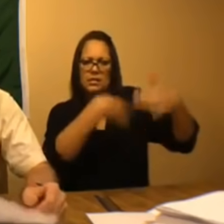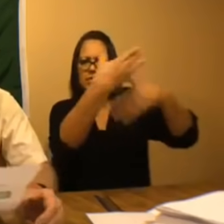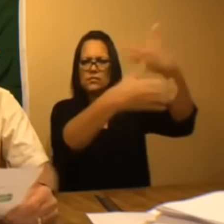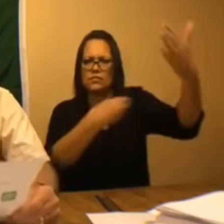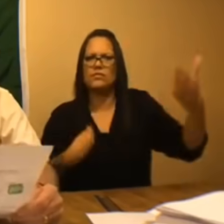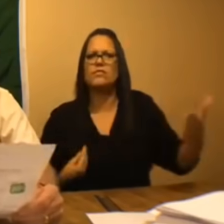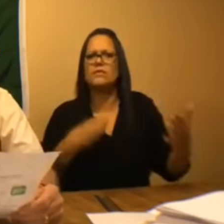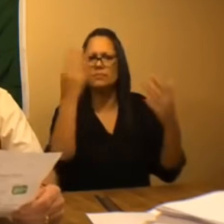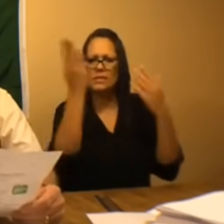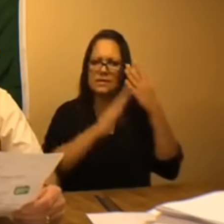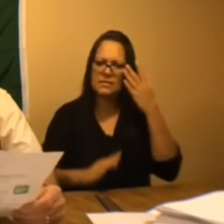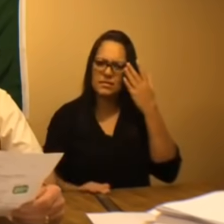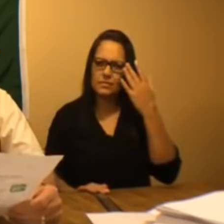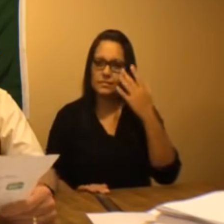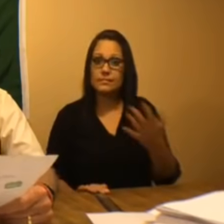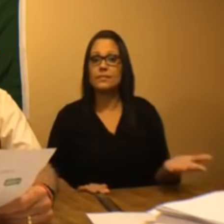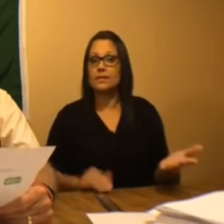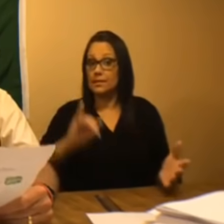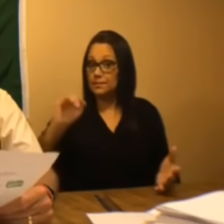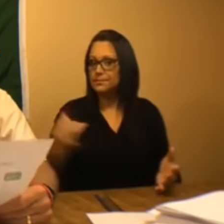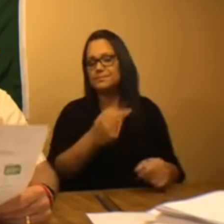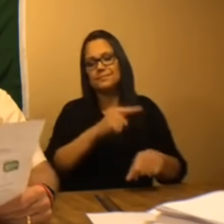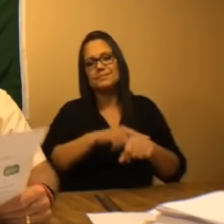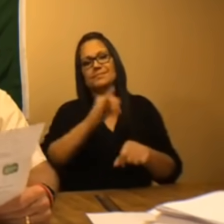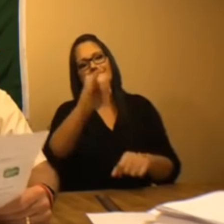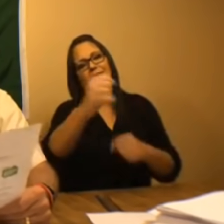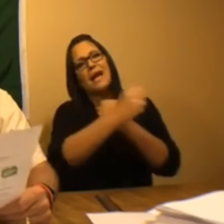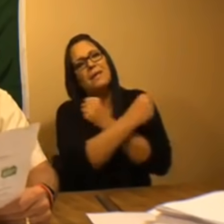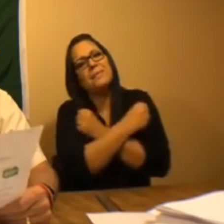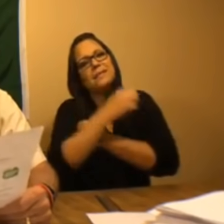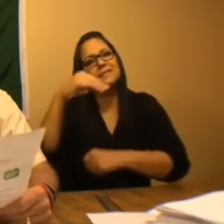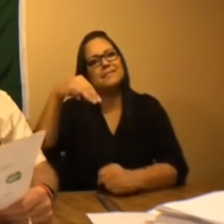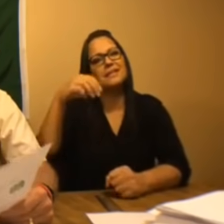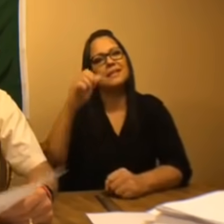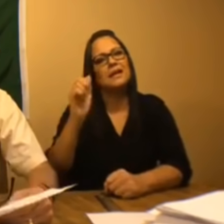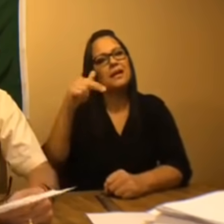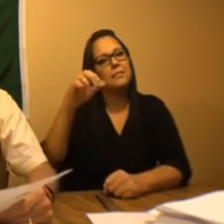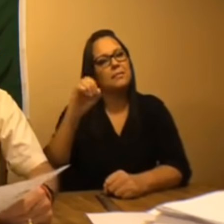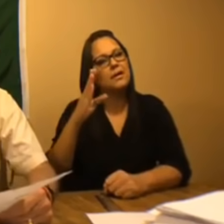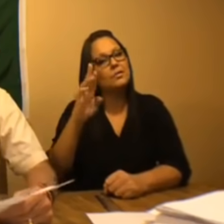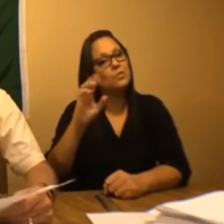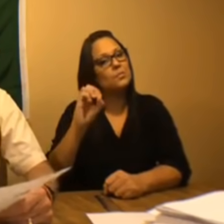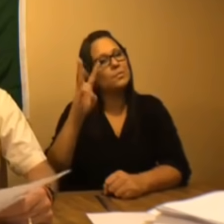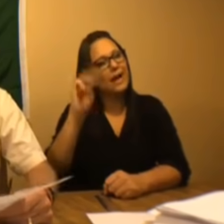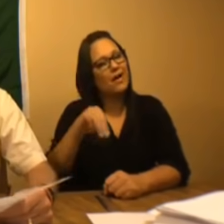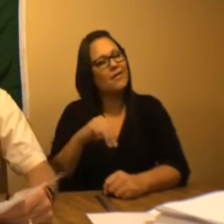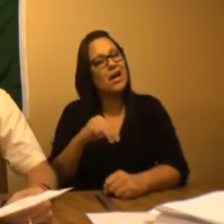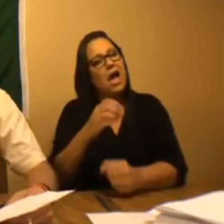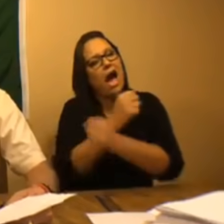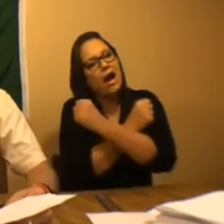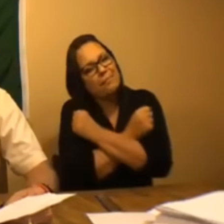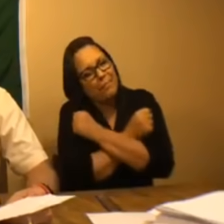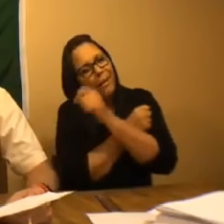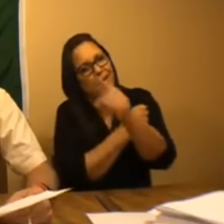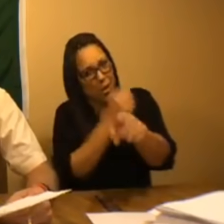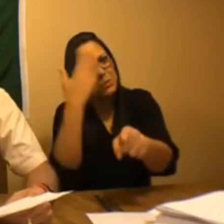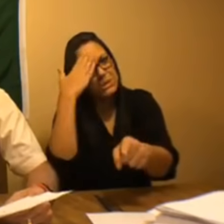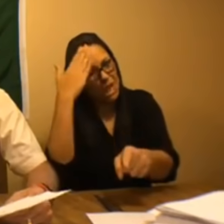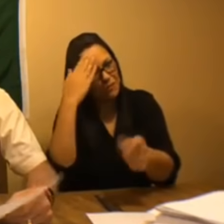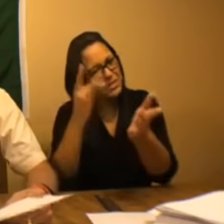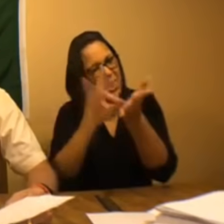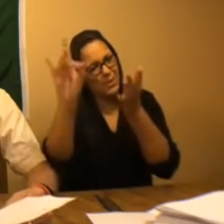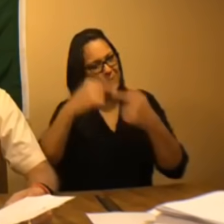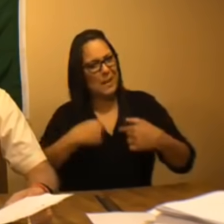do Brasil. Aproveitar o momento aqui, né? Mandar um abraço para o Mano Brown. Eu sei que ele não gosta de mim. Tá? Mandar um abraço para ele. Você foi